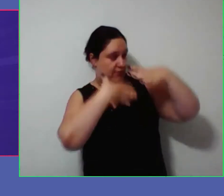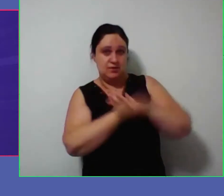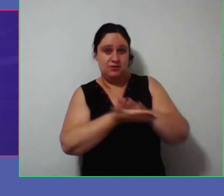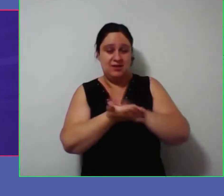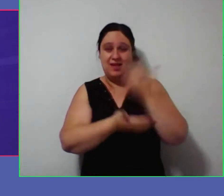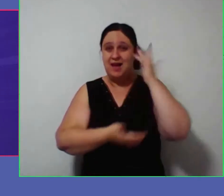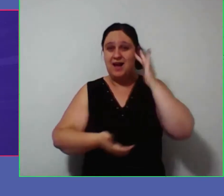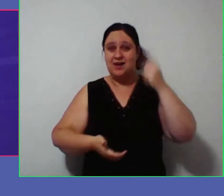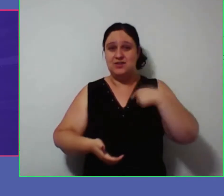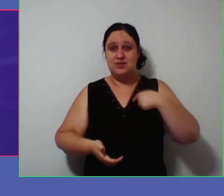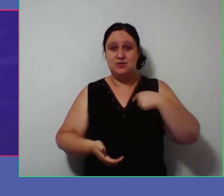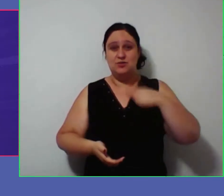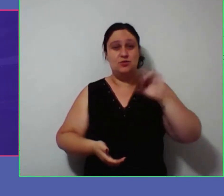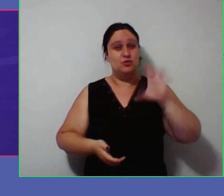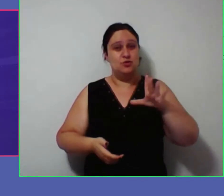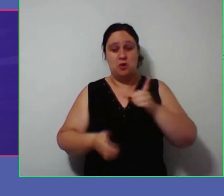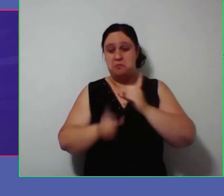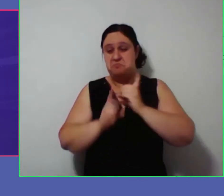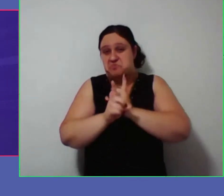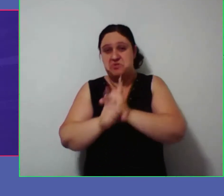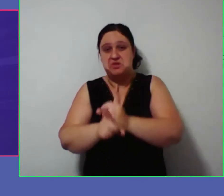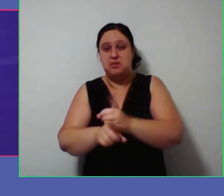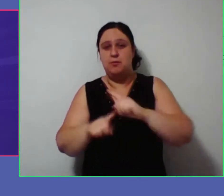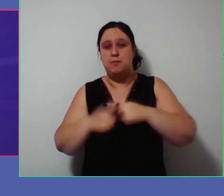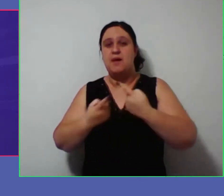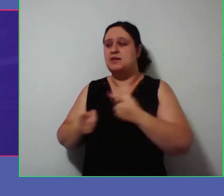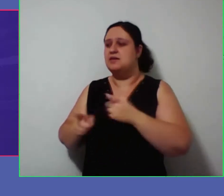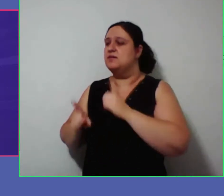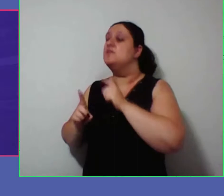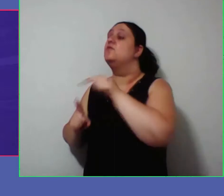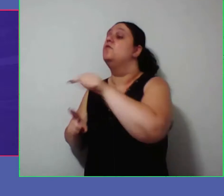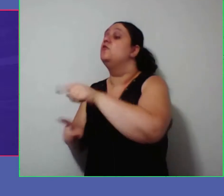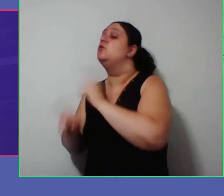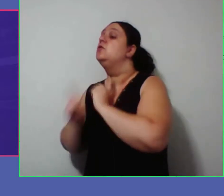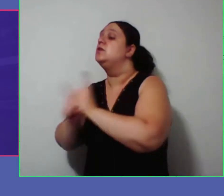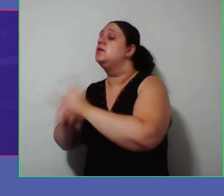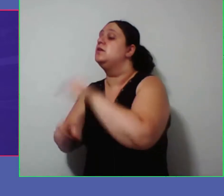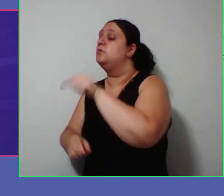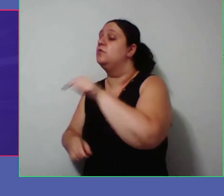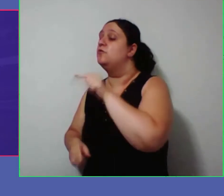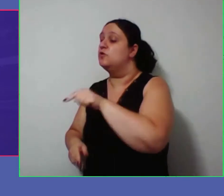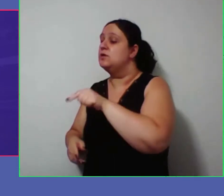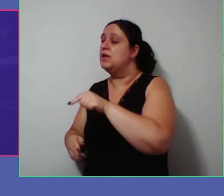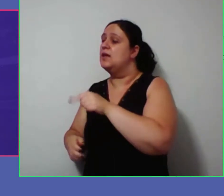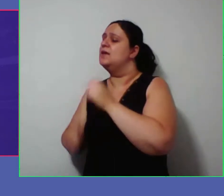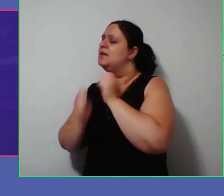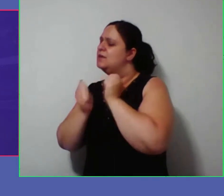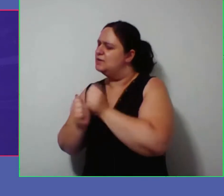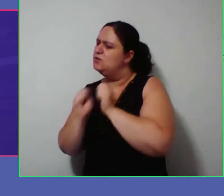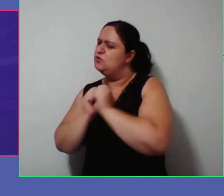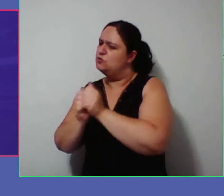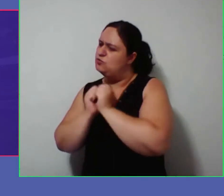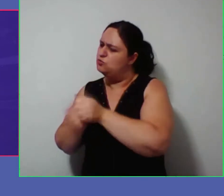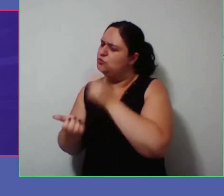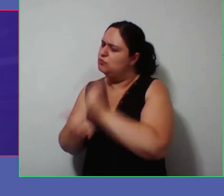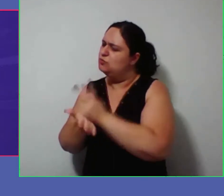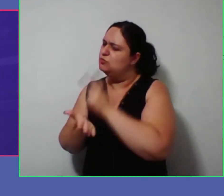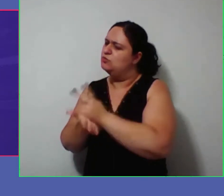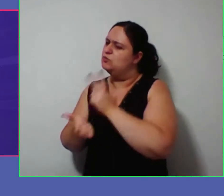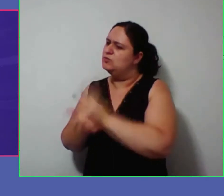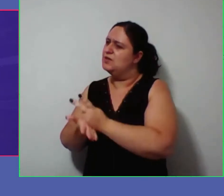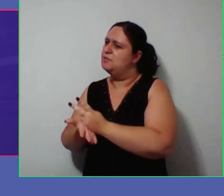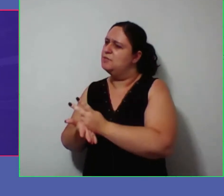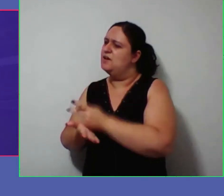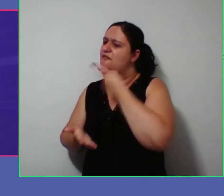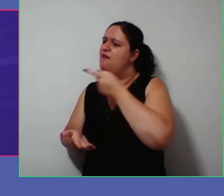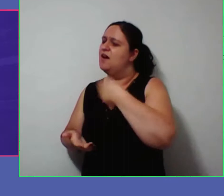discípulos, mas vocês que têm me acompanhado de perto, quem vocês dizem que eu